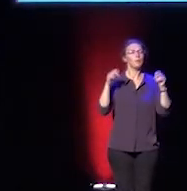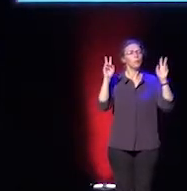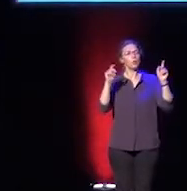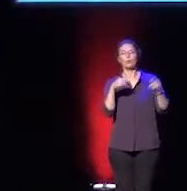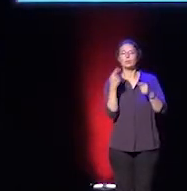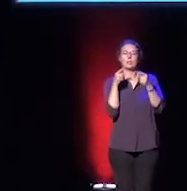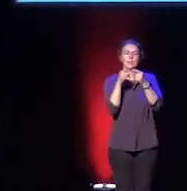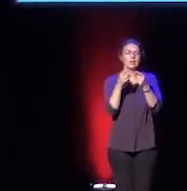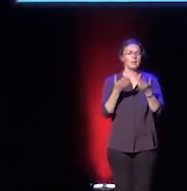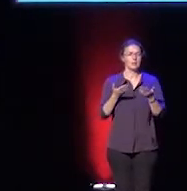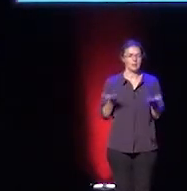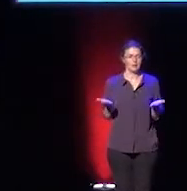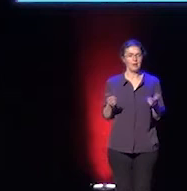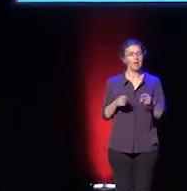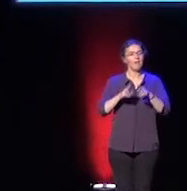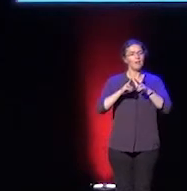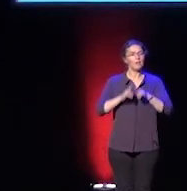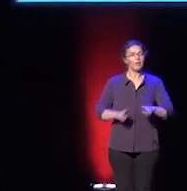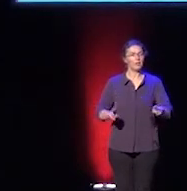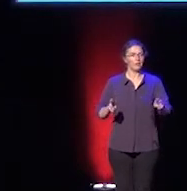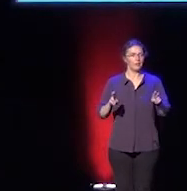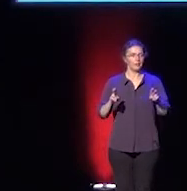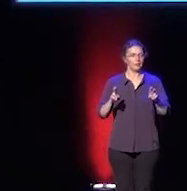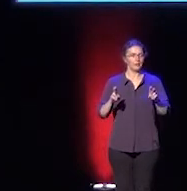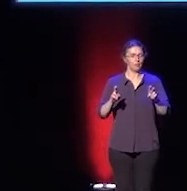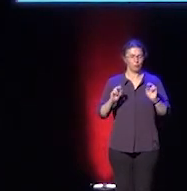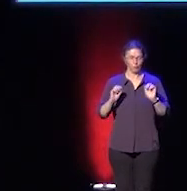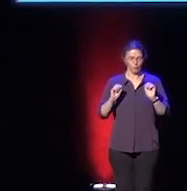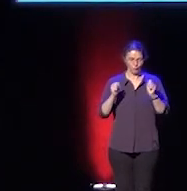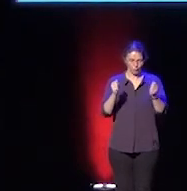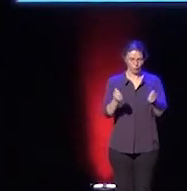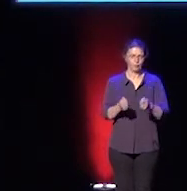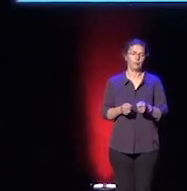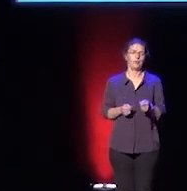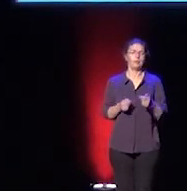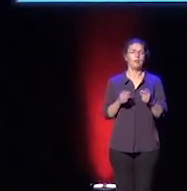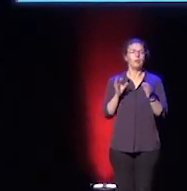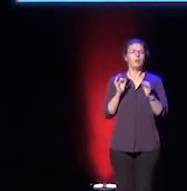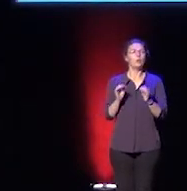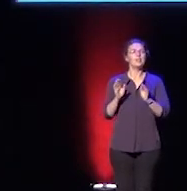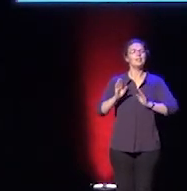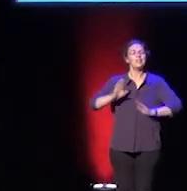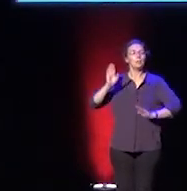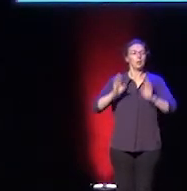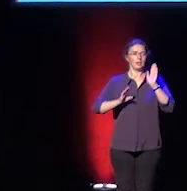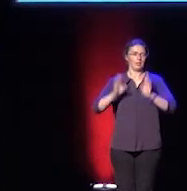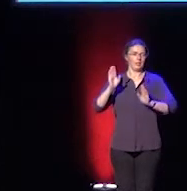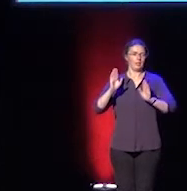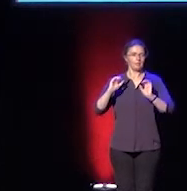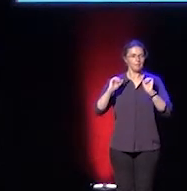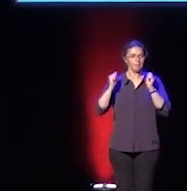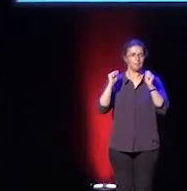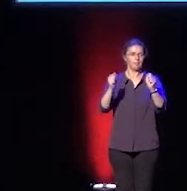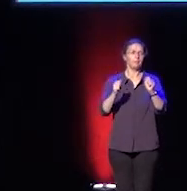vorzunehmen, Frieden, für den Frieden sich stark zu machen zukünftig, für die Demokratie sich